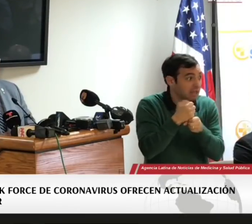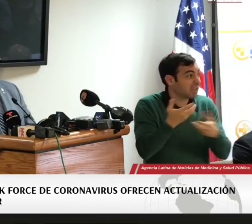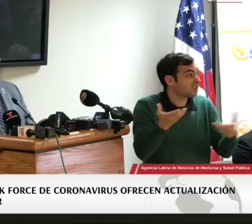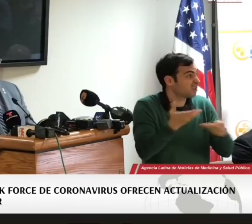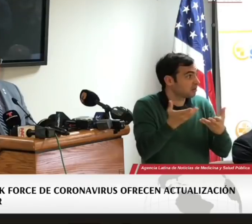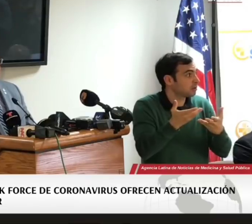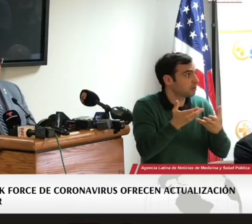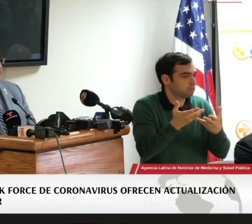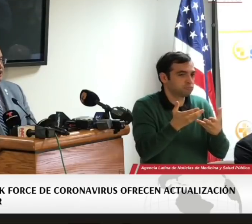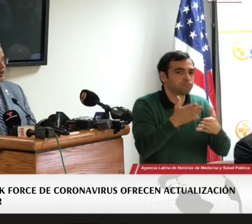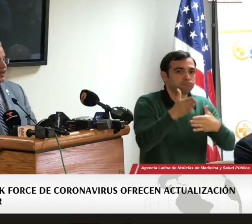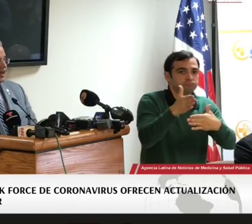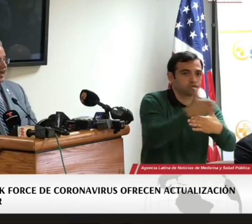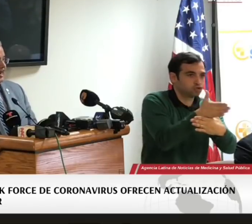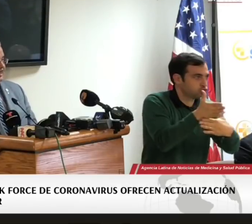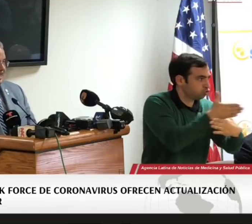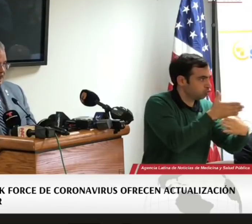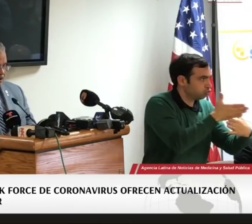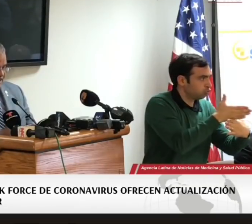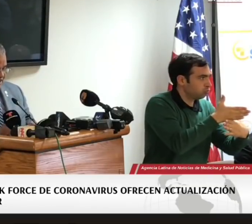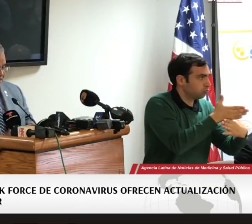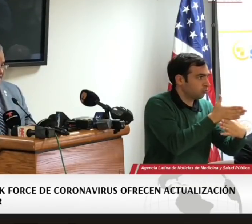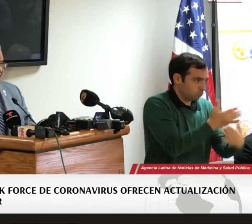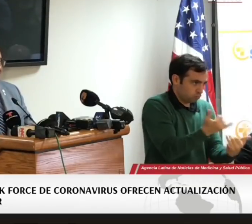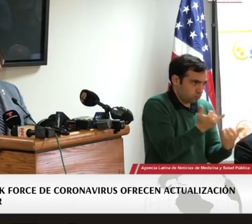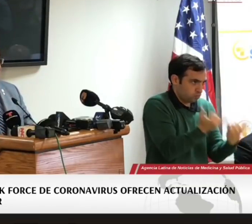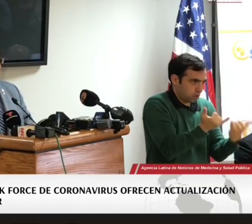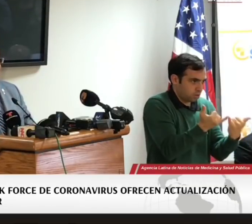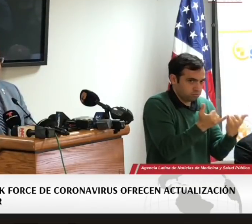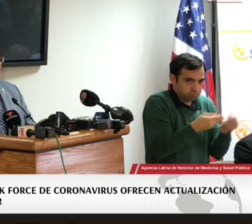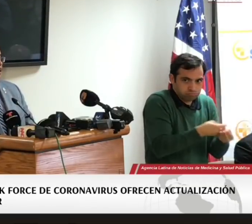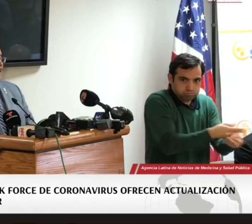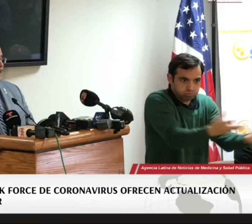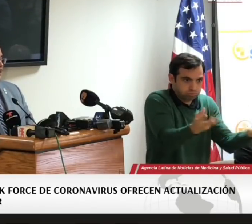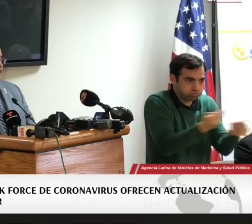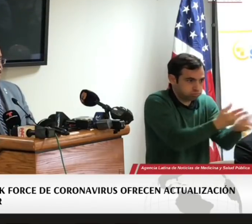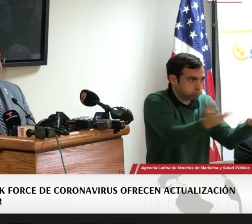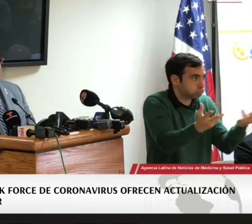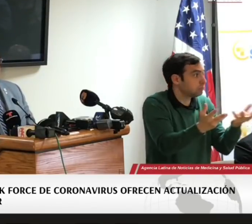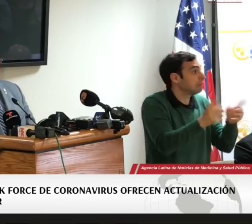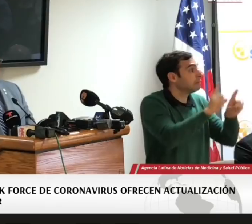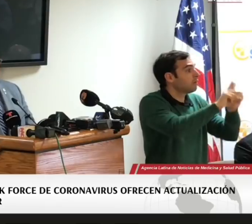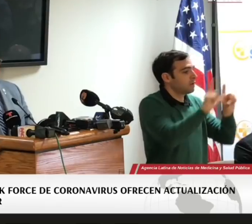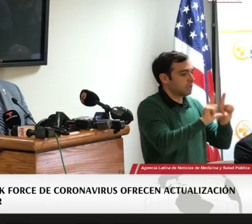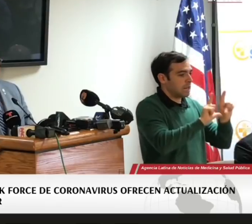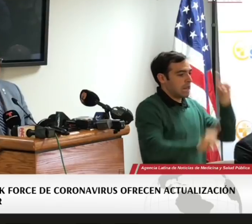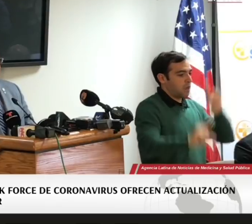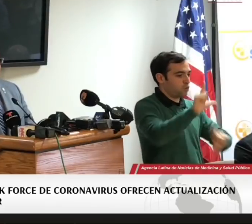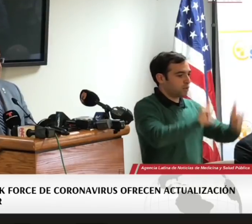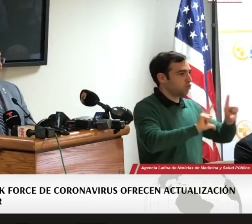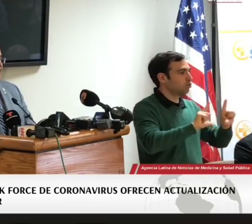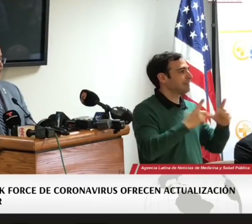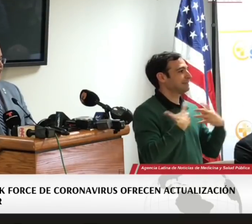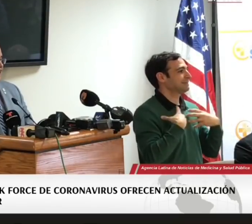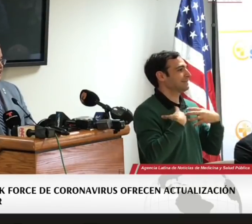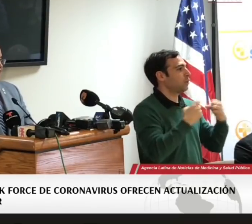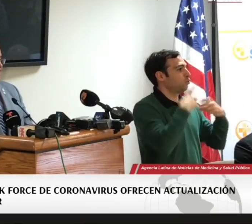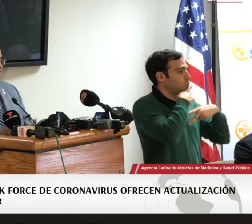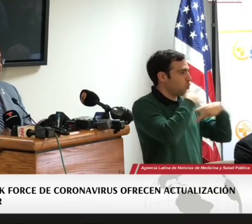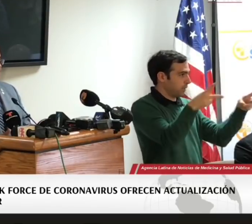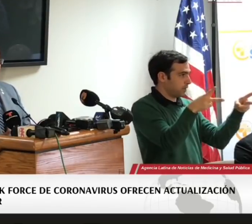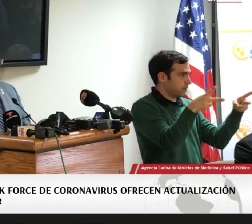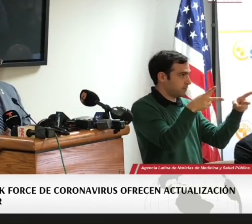Rico, van a ser compartidos en el día de hoy inmediatamente con el Laboratorio de Salud Pública, así que